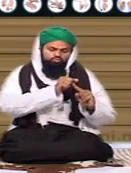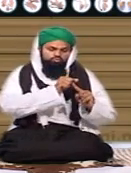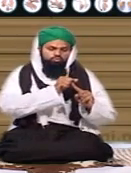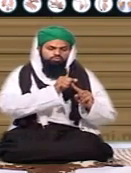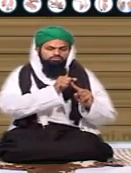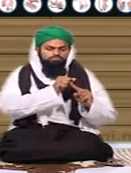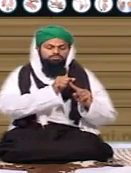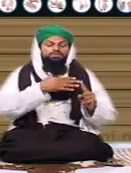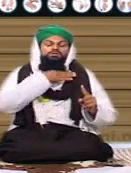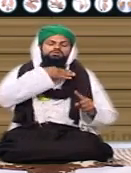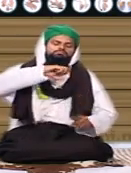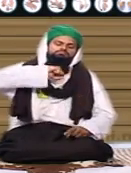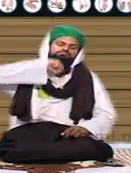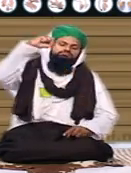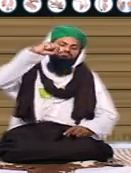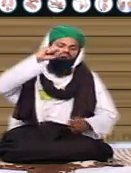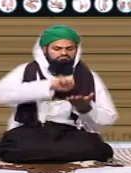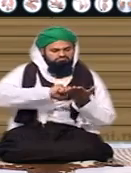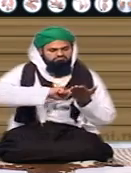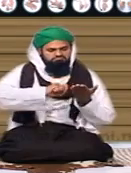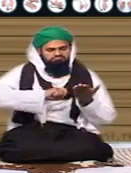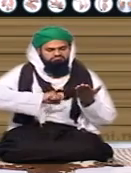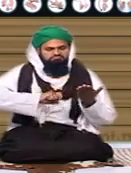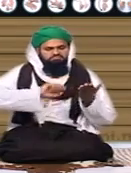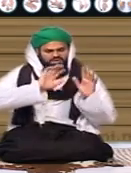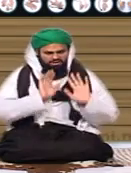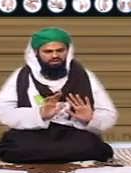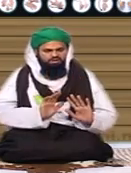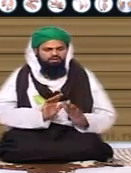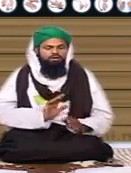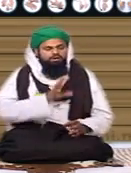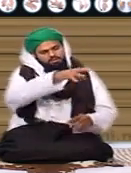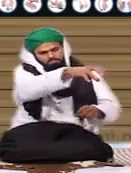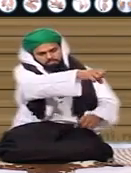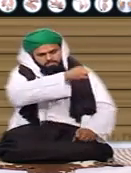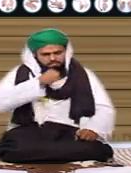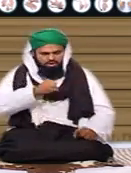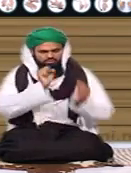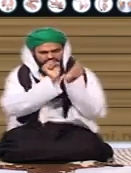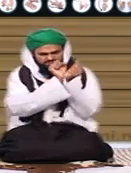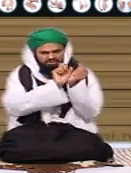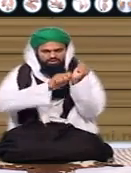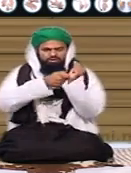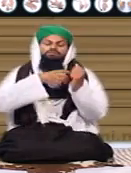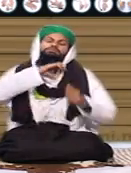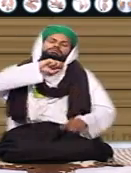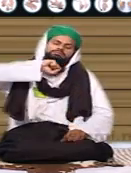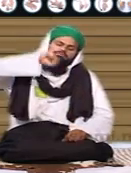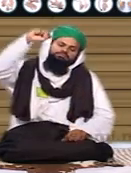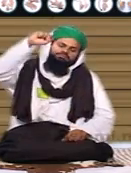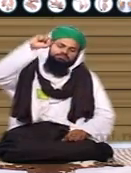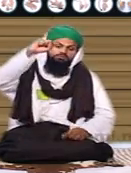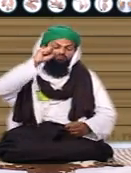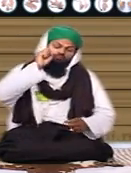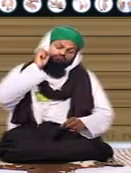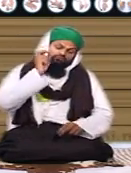جائے اور اس کو سزائے موت بھی سنا دی جائے کہ اس کو گرفتار کر کے لاؤ اور اس کو مطلب سزائے موت دی جائے